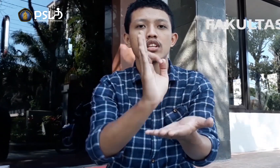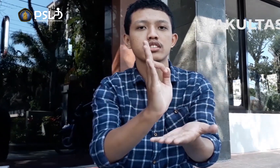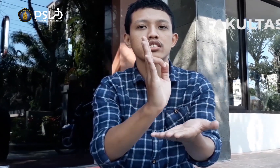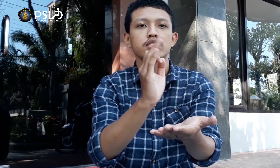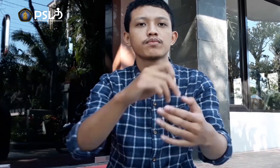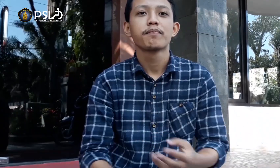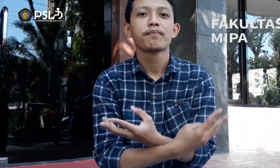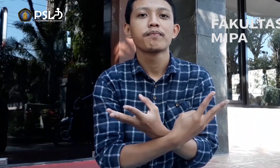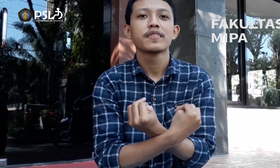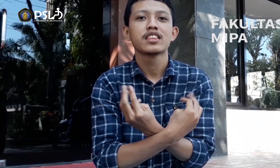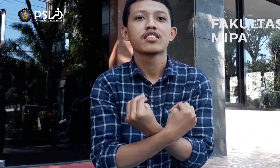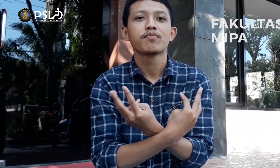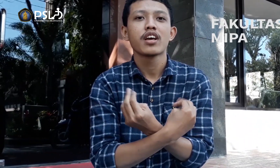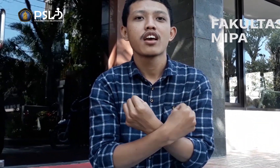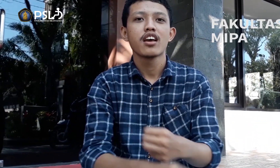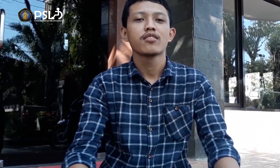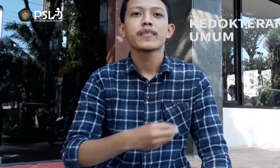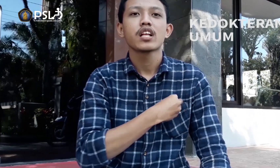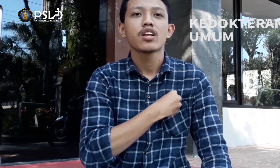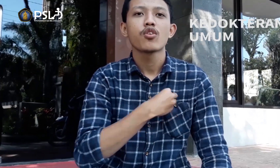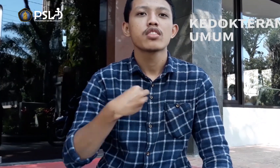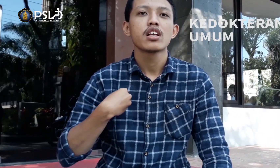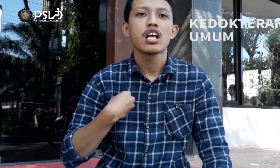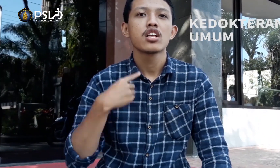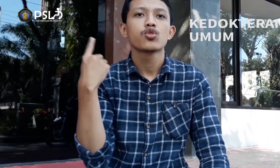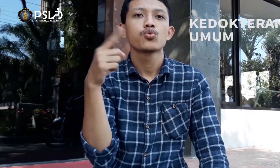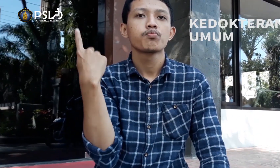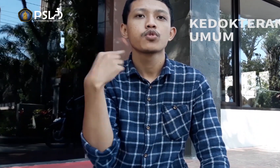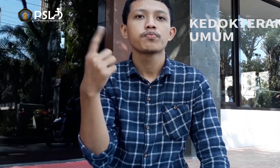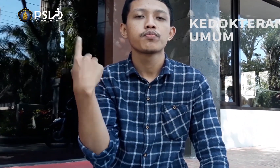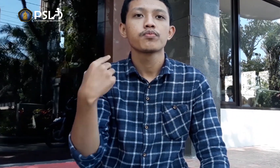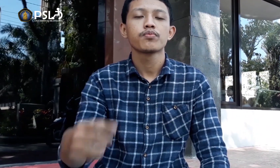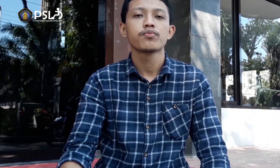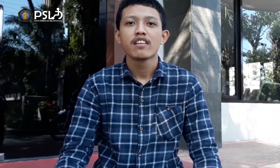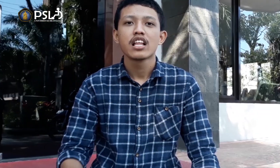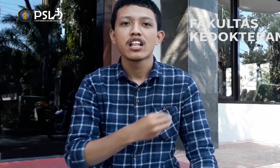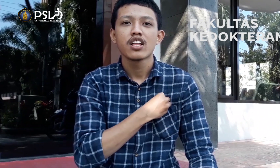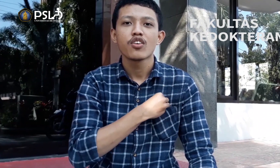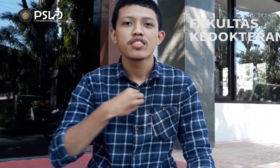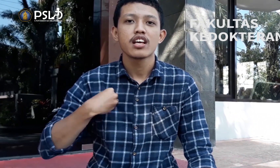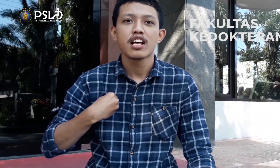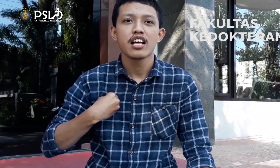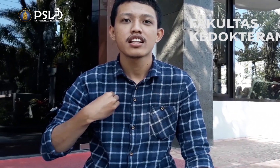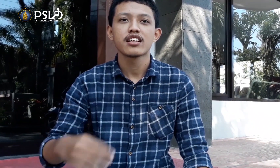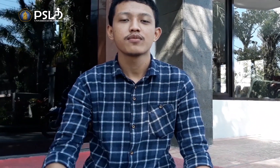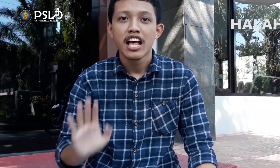Fakultas. Fakultas MIPA. Kedokteran umum. Fakultas kedokteran.